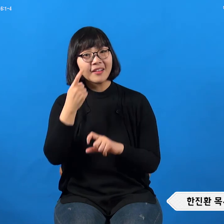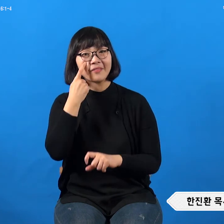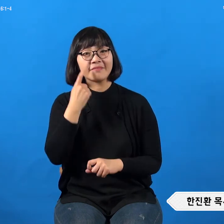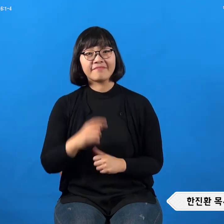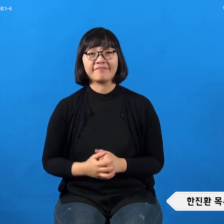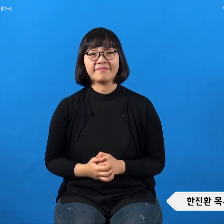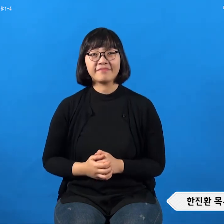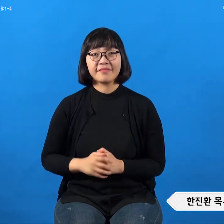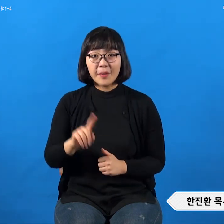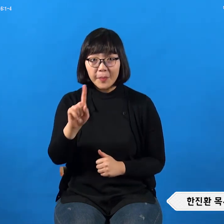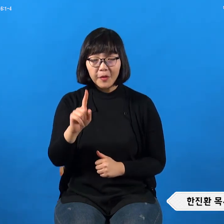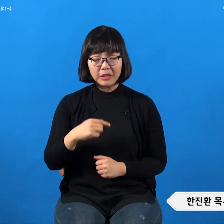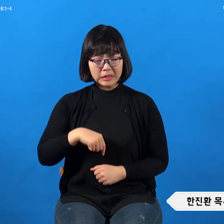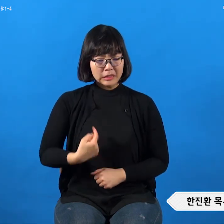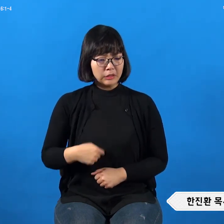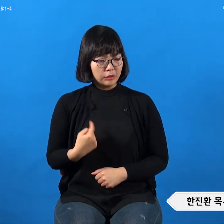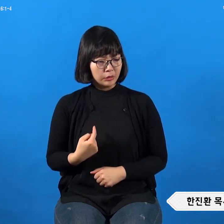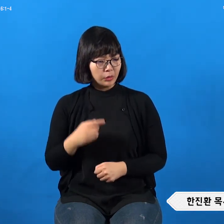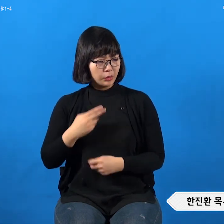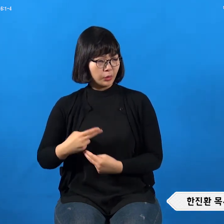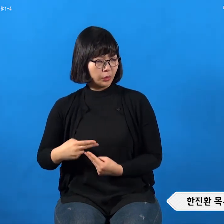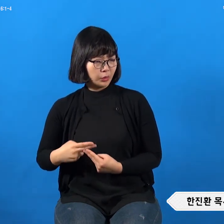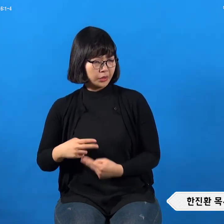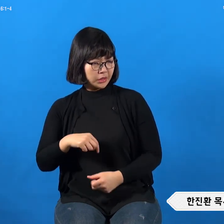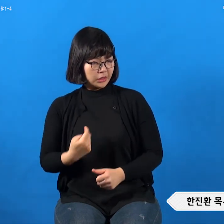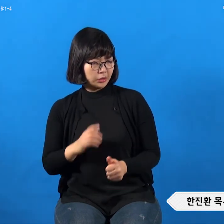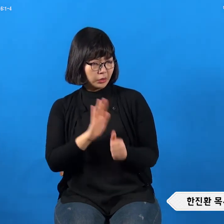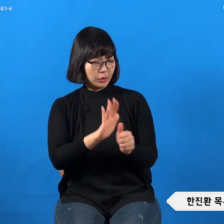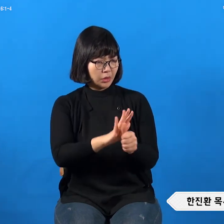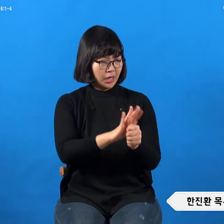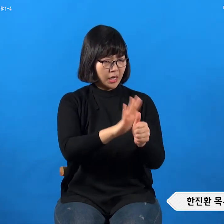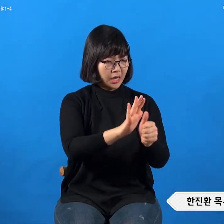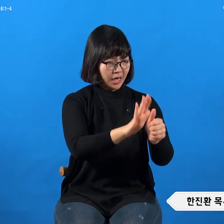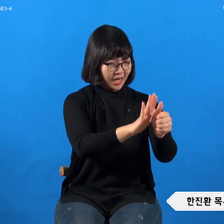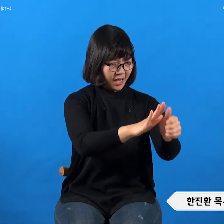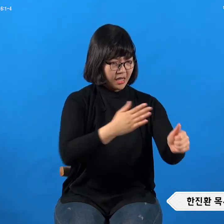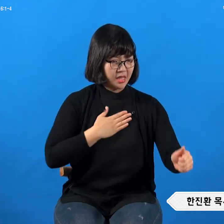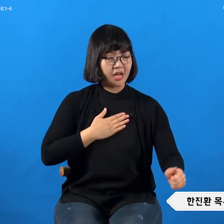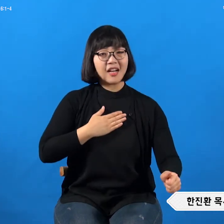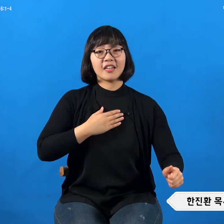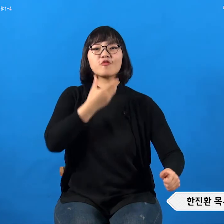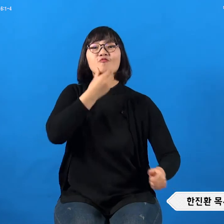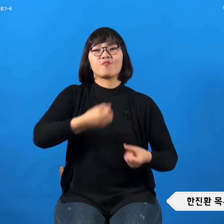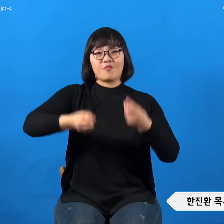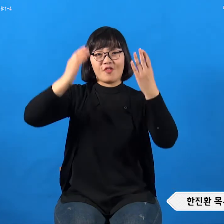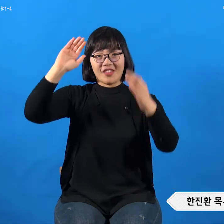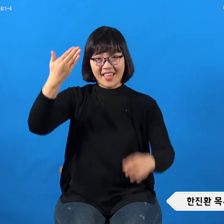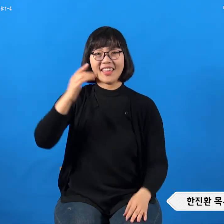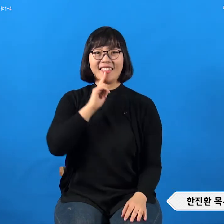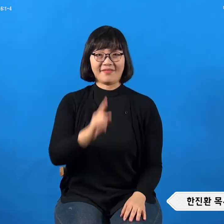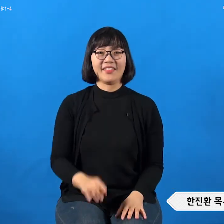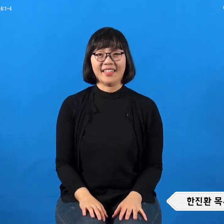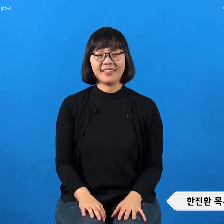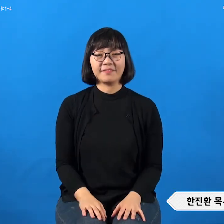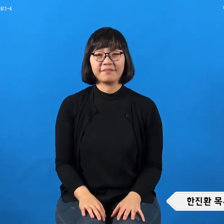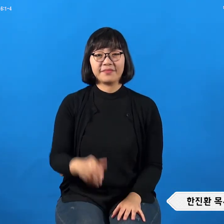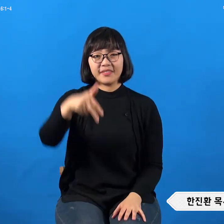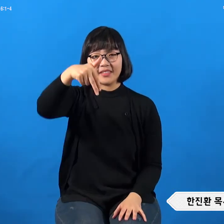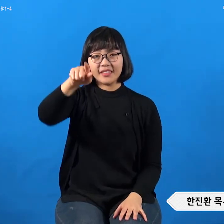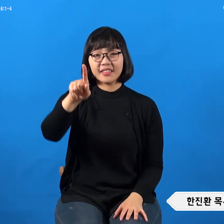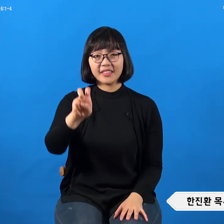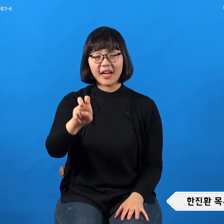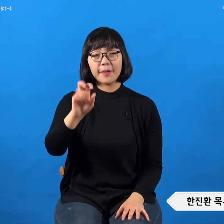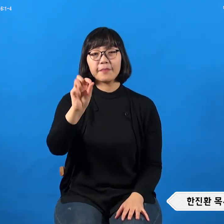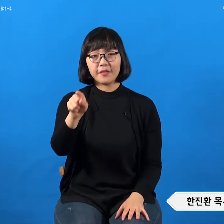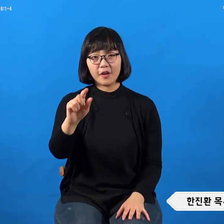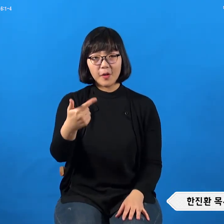말이죠. 축복이 된다는 말이죠. 그것은 성경에서 계속 강조하고 있는 것입니다. 잠언